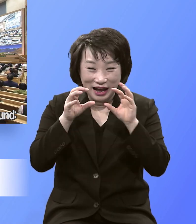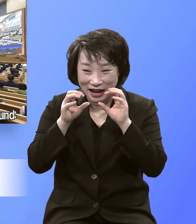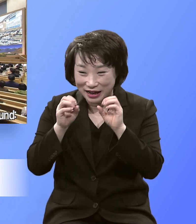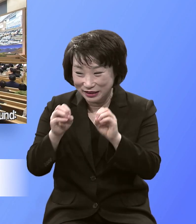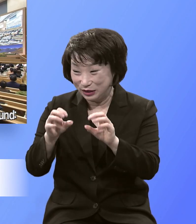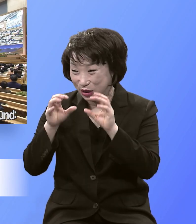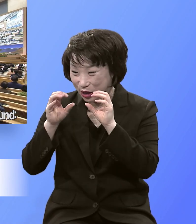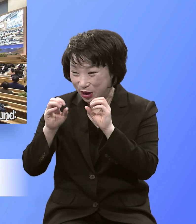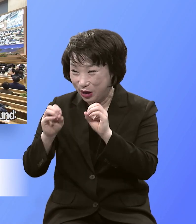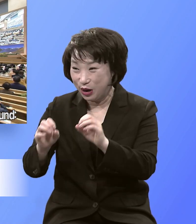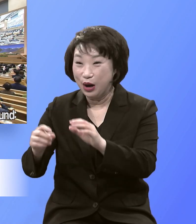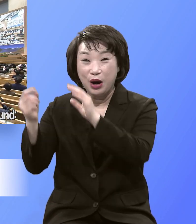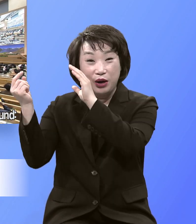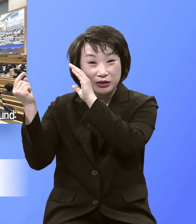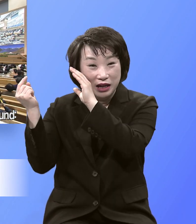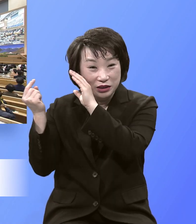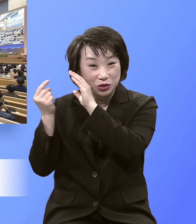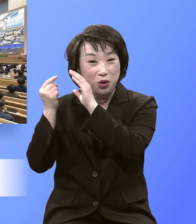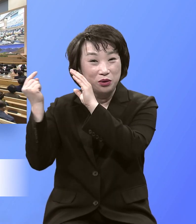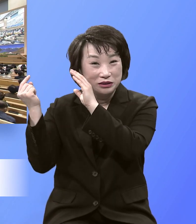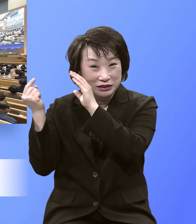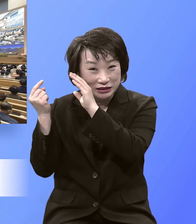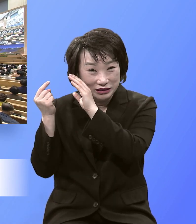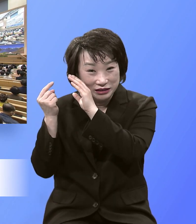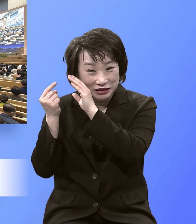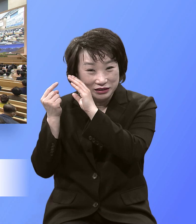성도들 다 전한